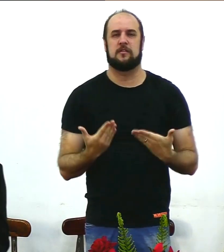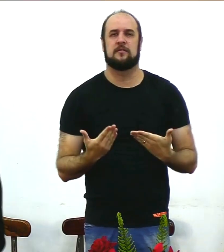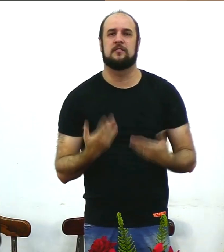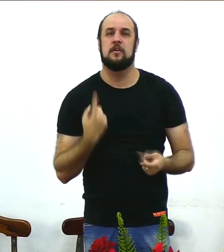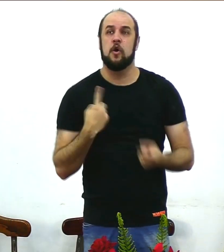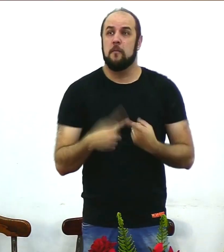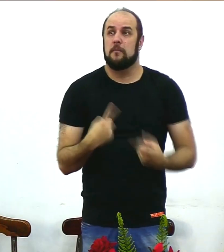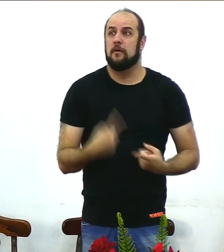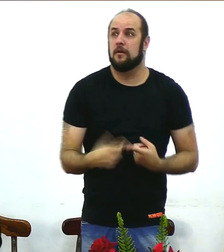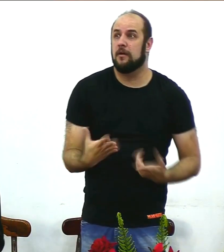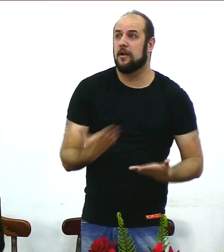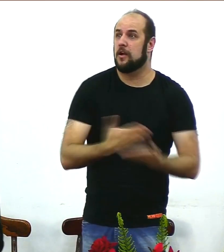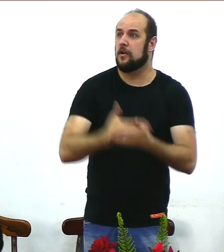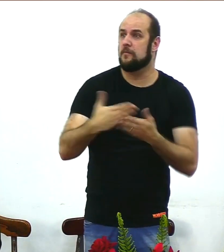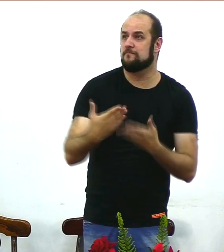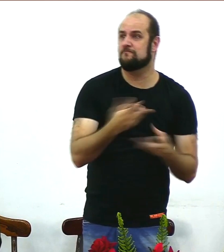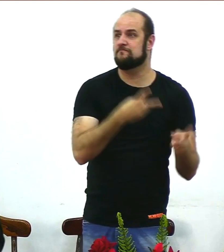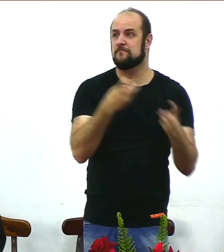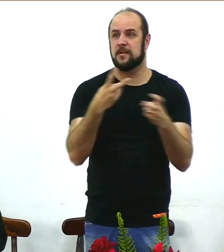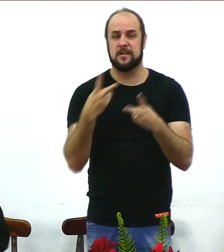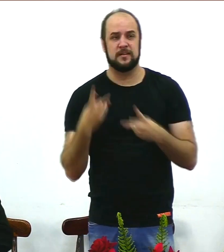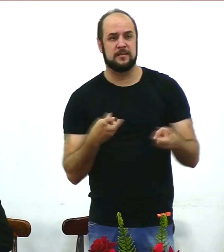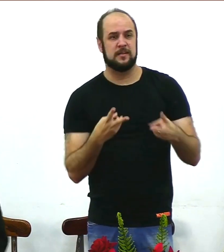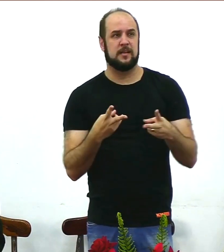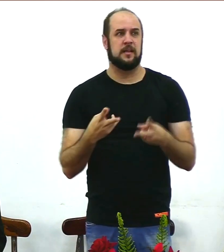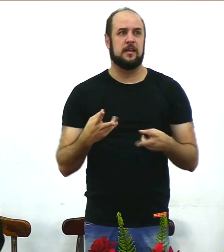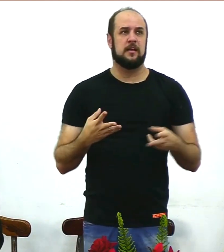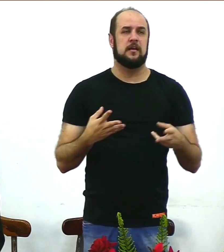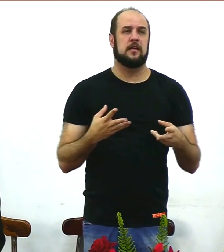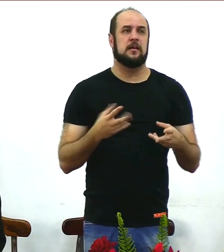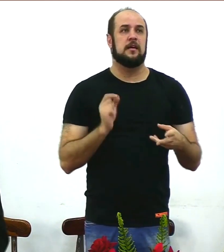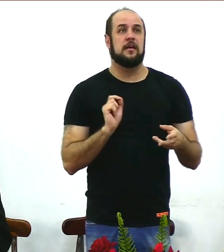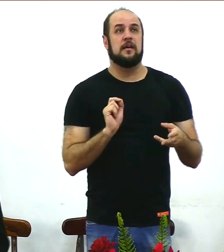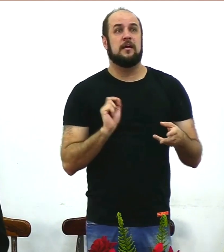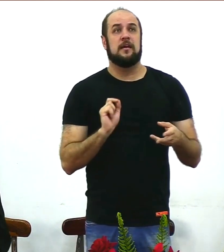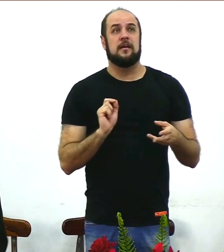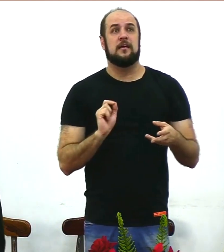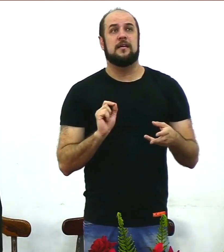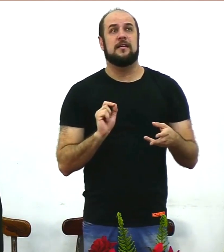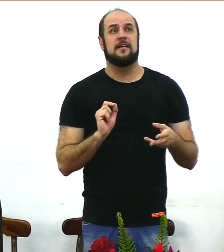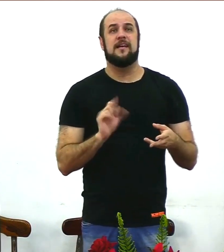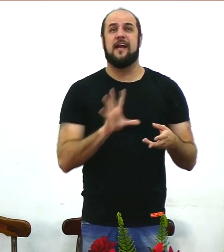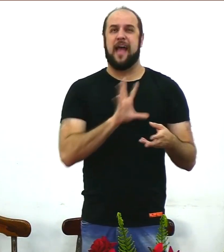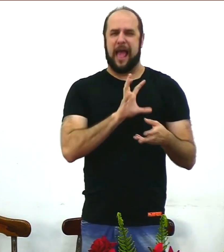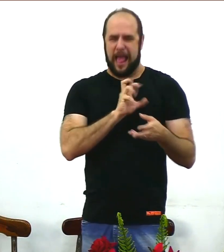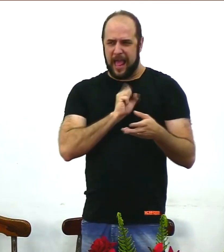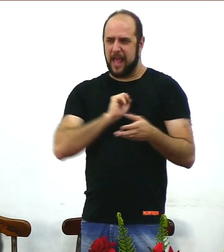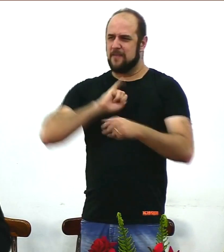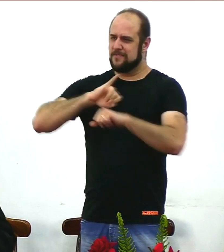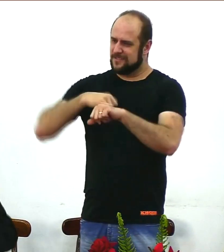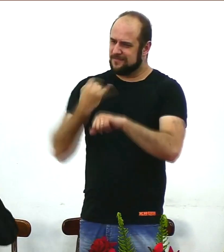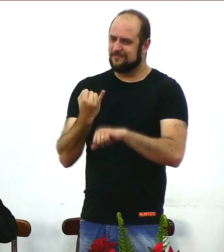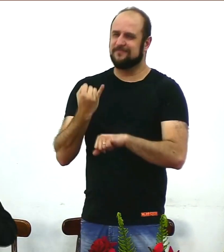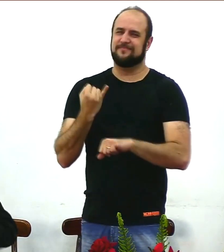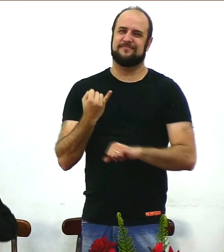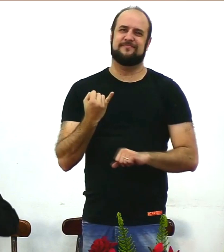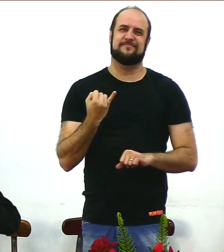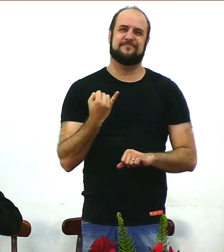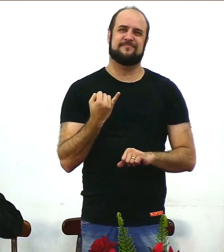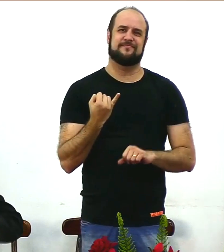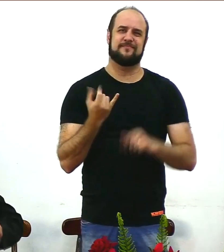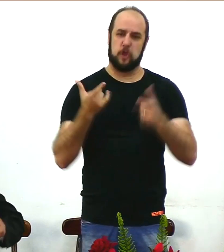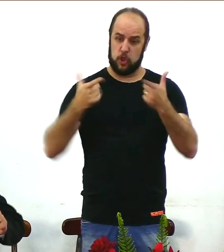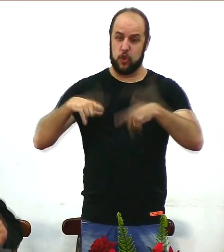6, além de ter de lidar com a aflição, de fazer as perguntas certas e